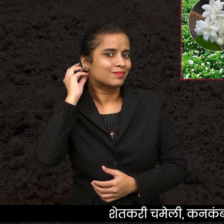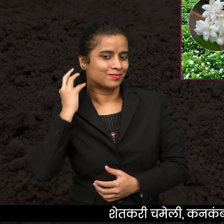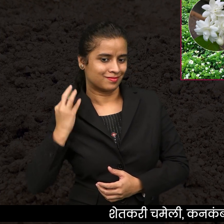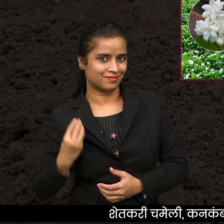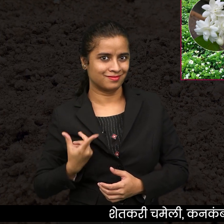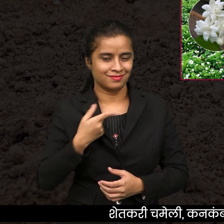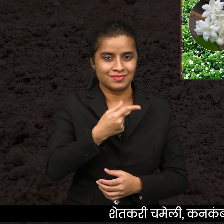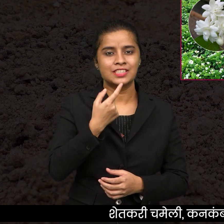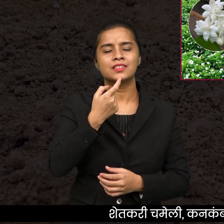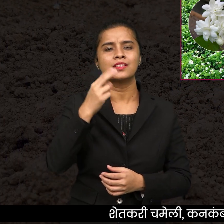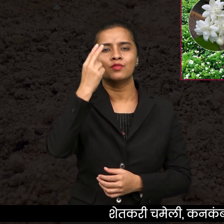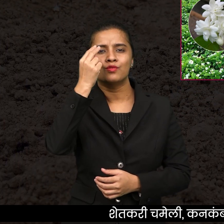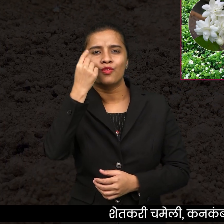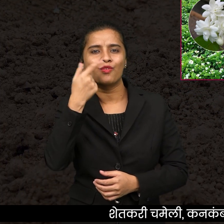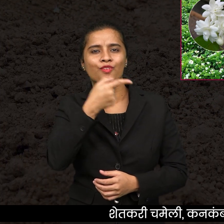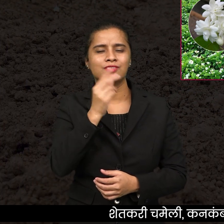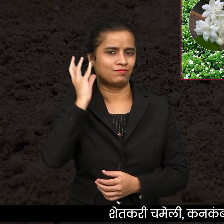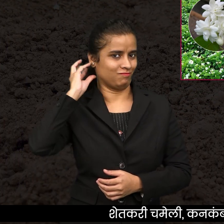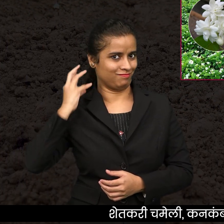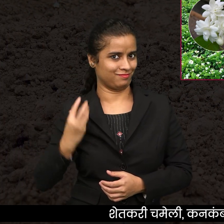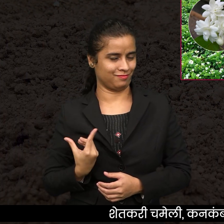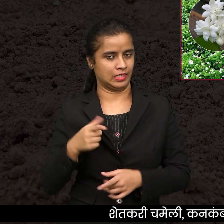कनकांबरम सारखी फुलेच पिकवतात.